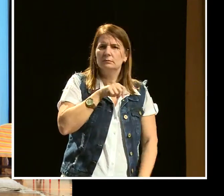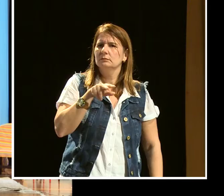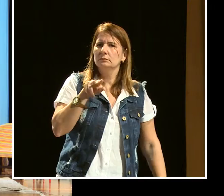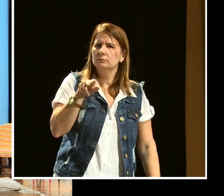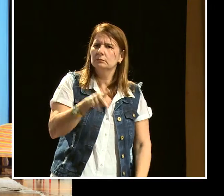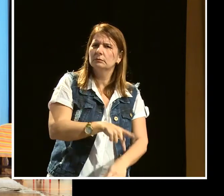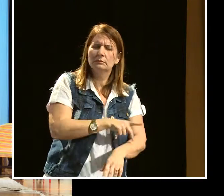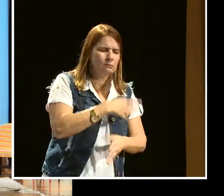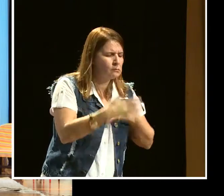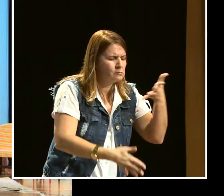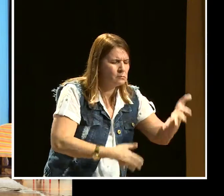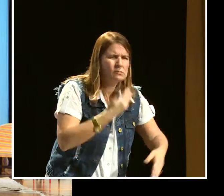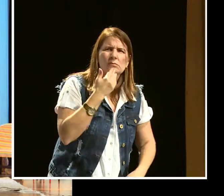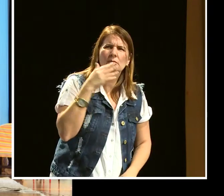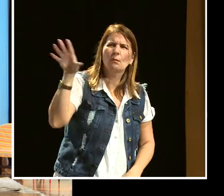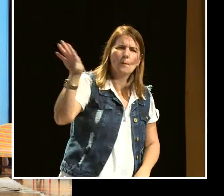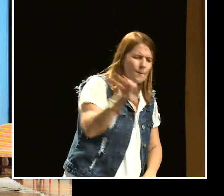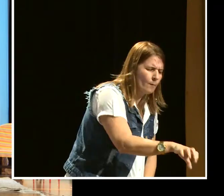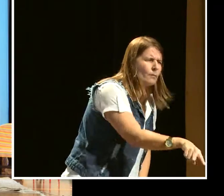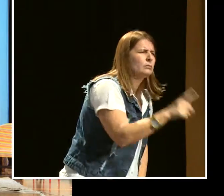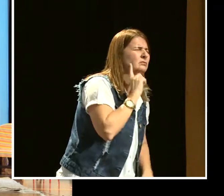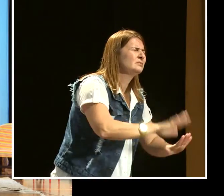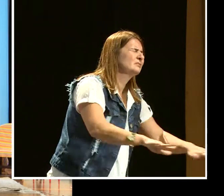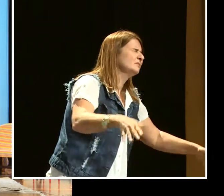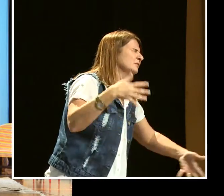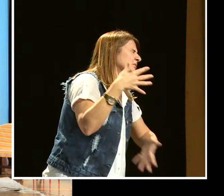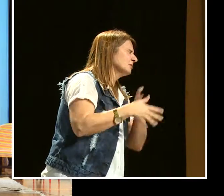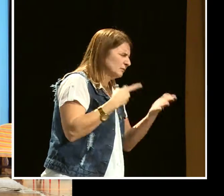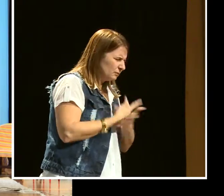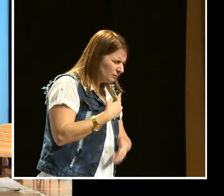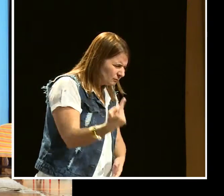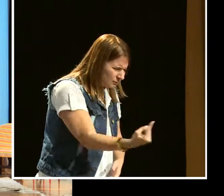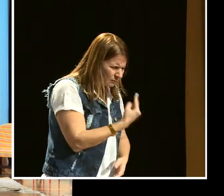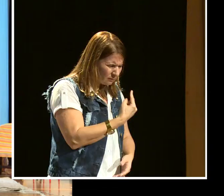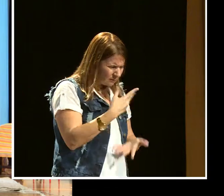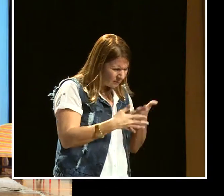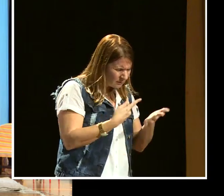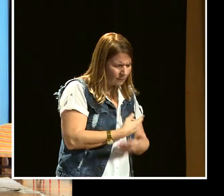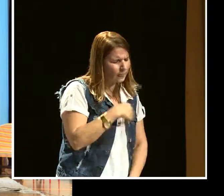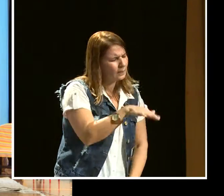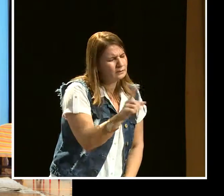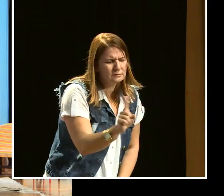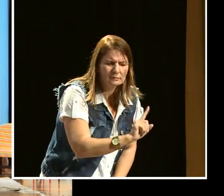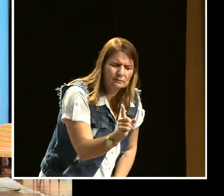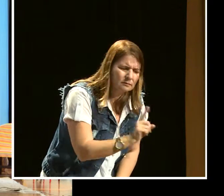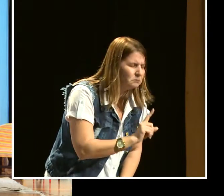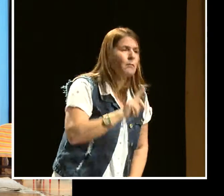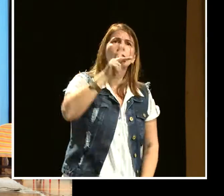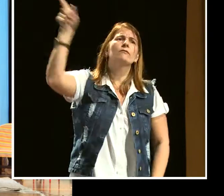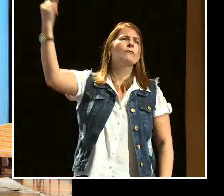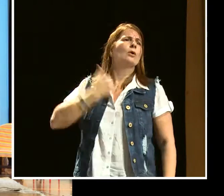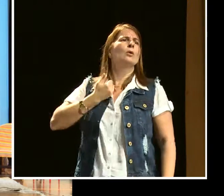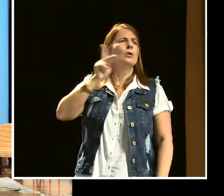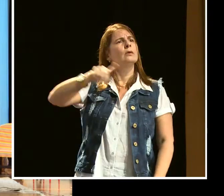anos no município, e o que eu via em relação aos profissionais de pedagogia para as crianças surdas eram de me partir o